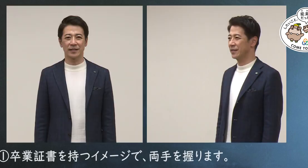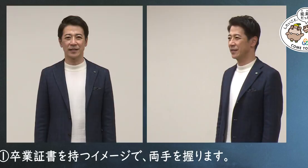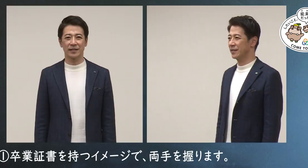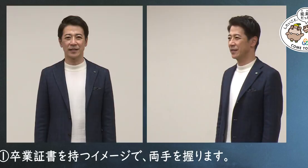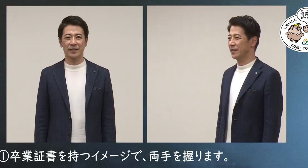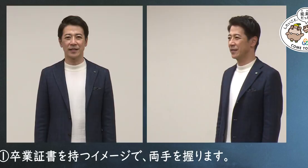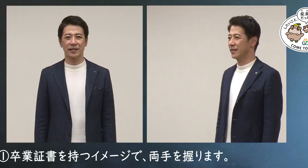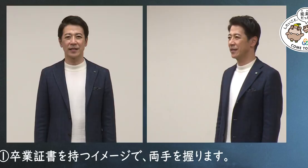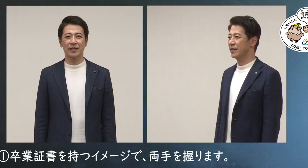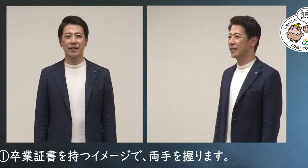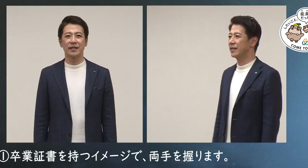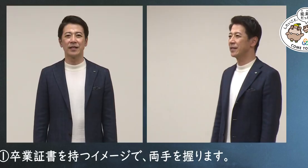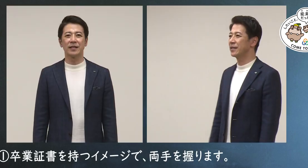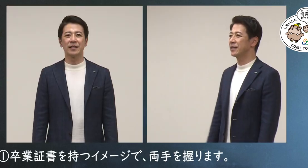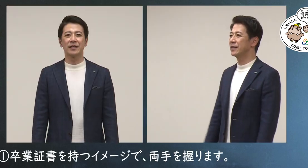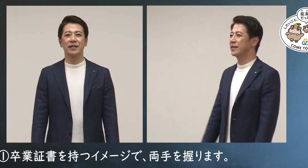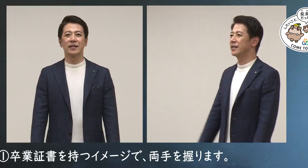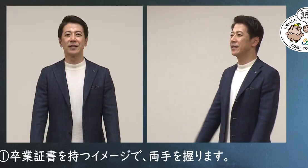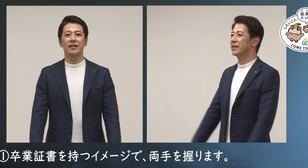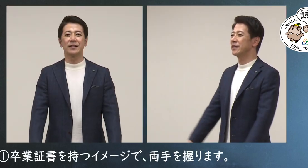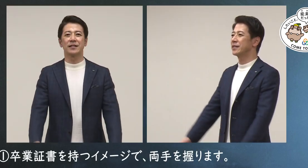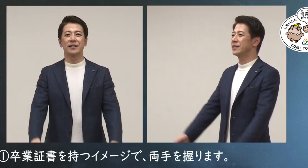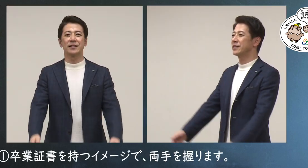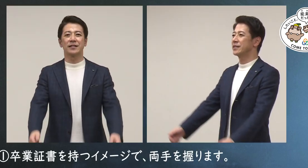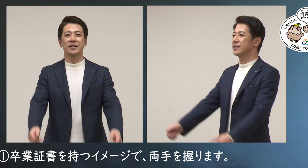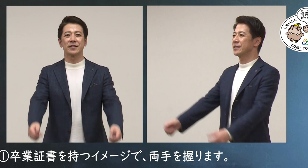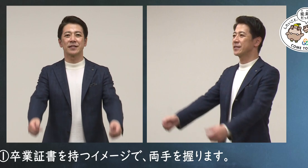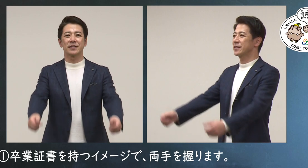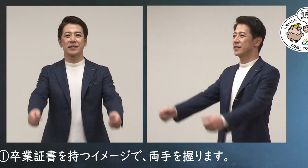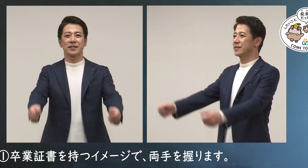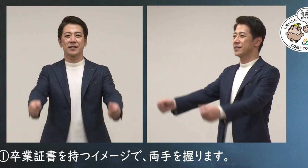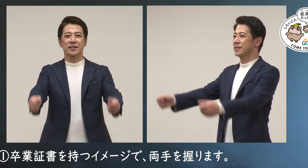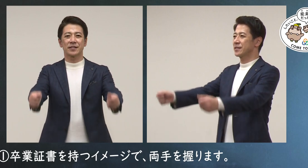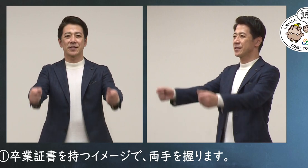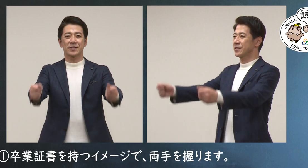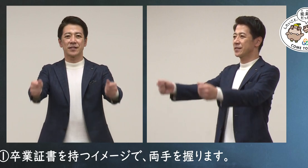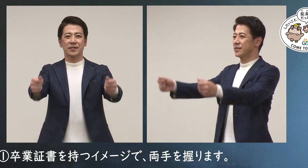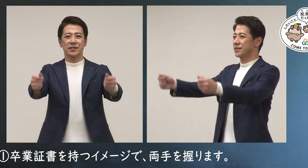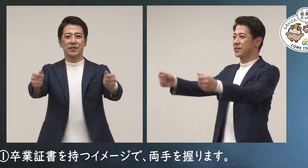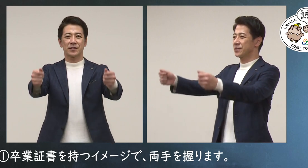卒業証書を持つイメージで両手を握ります。